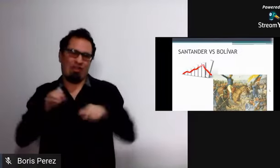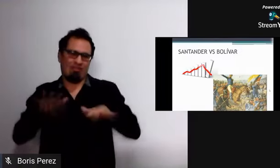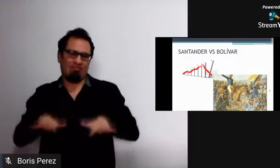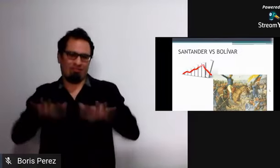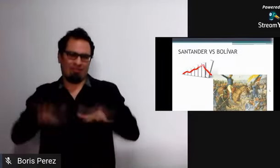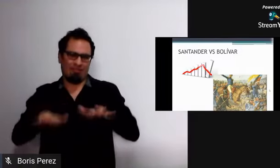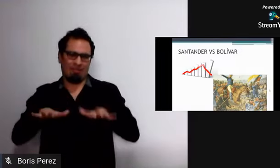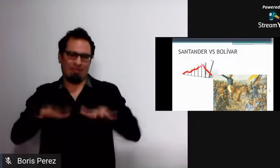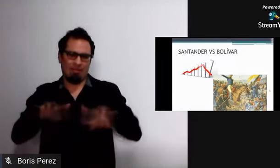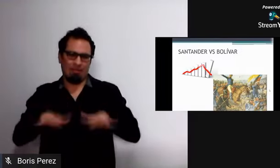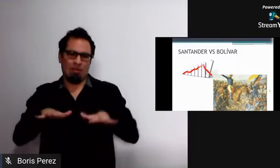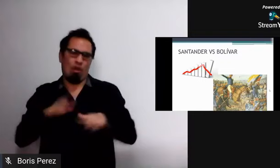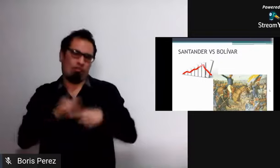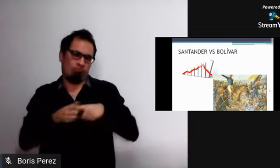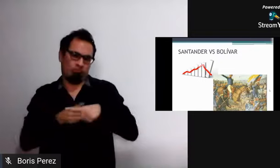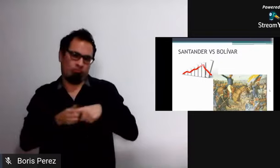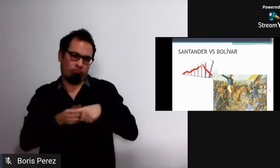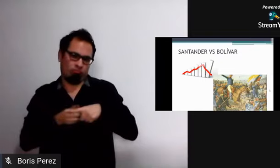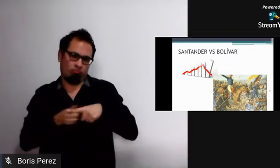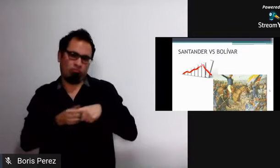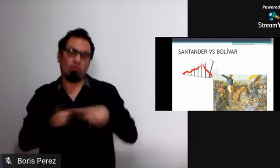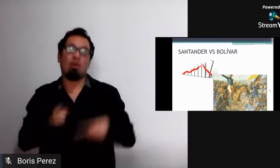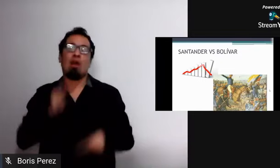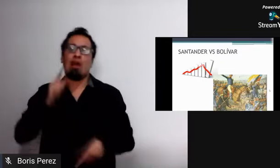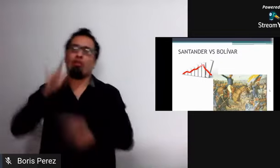mucho dinero y